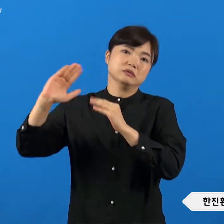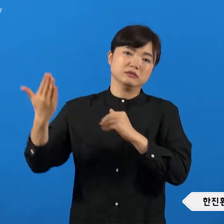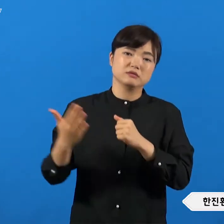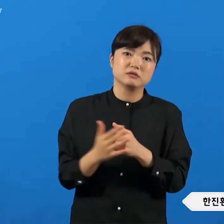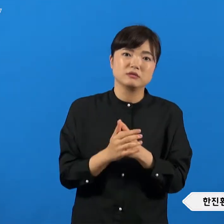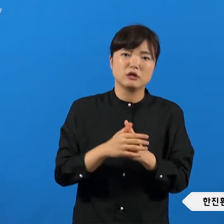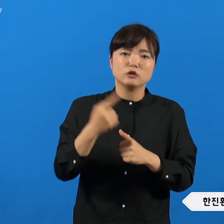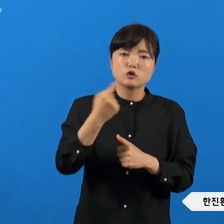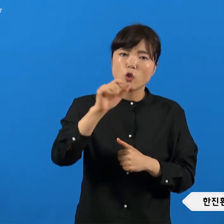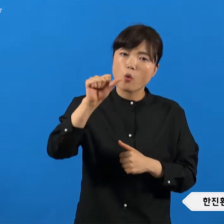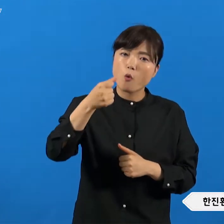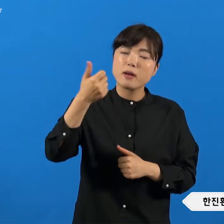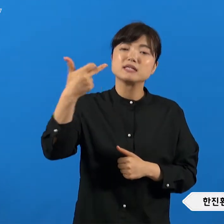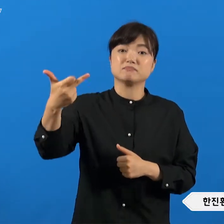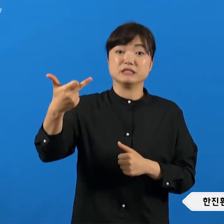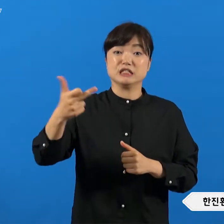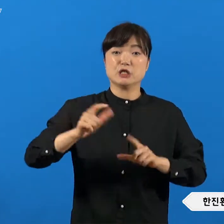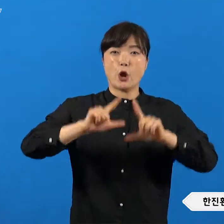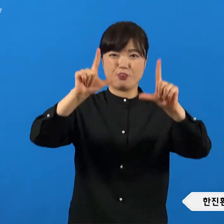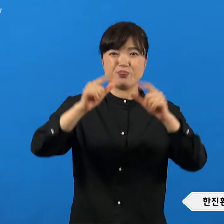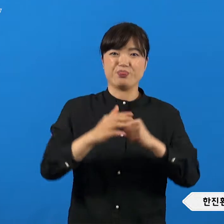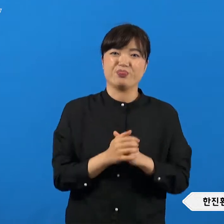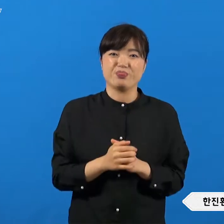그때가 1517년입니다.